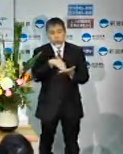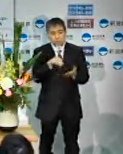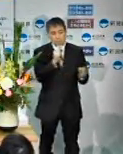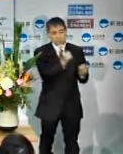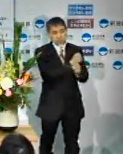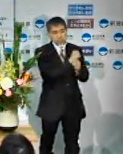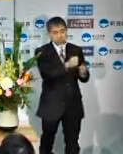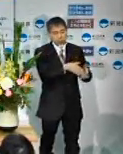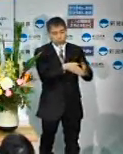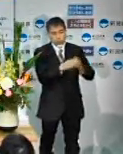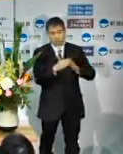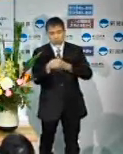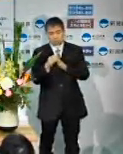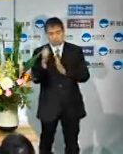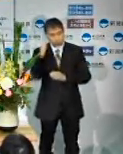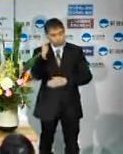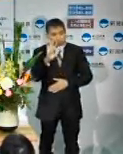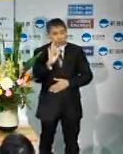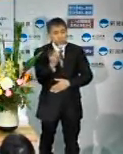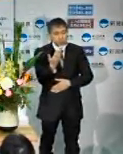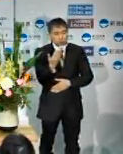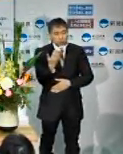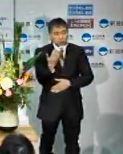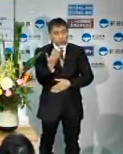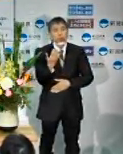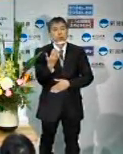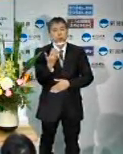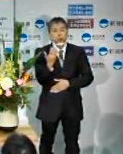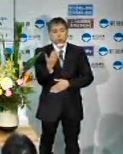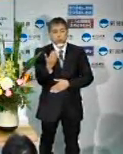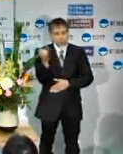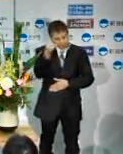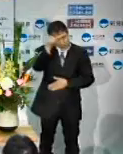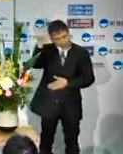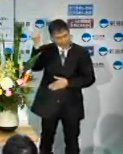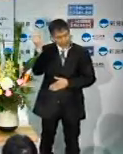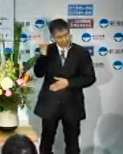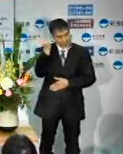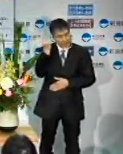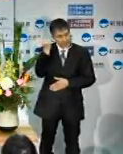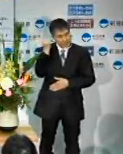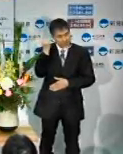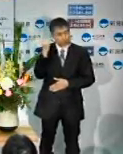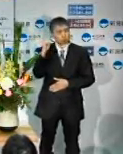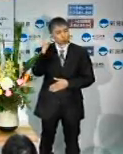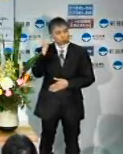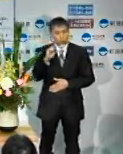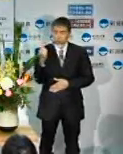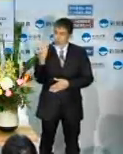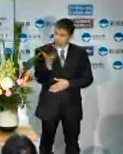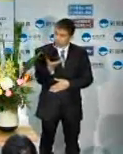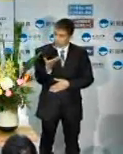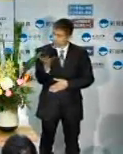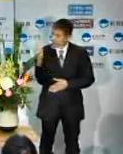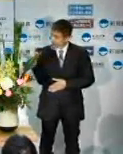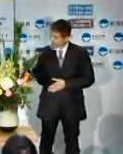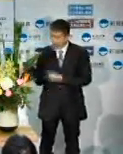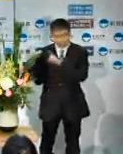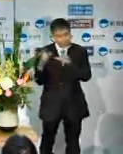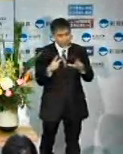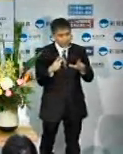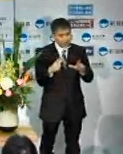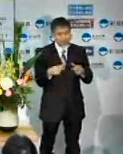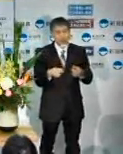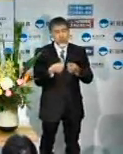思うんですけども、このあたりの何かイメージというのか思い、 ですが、まだ具体的な議論してません